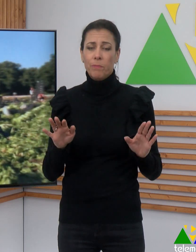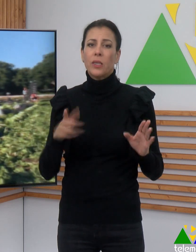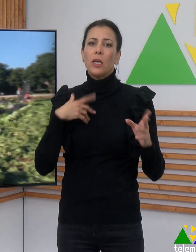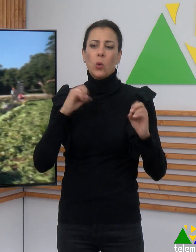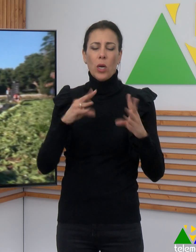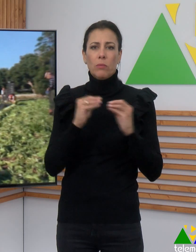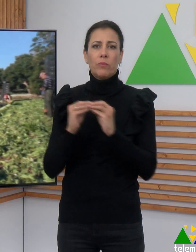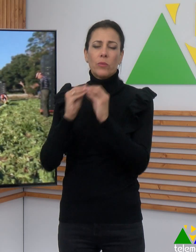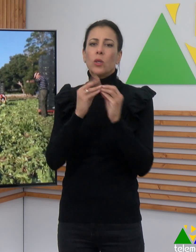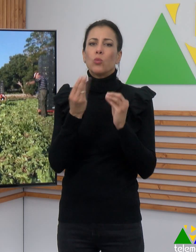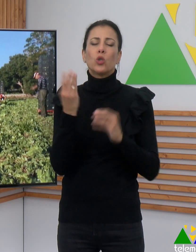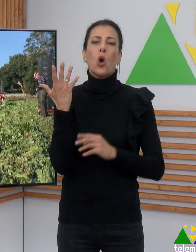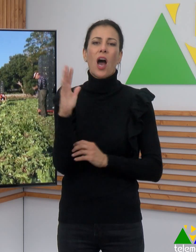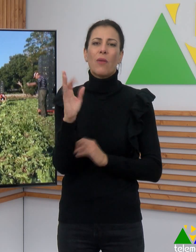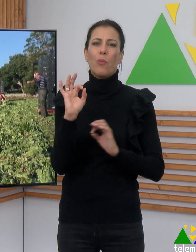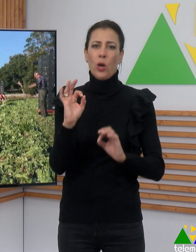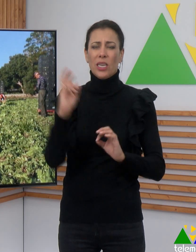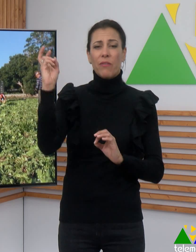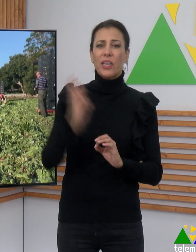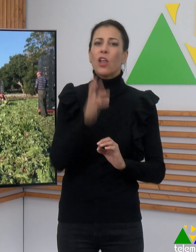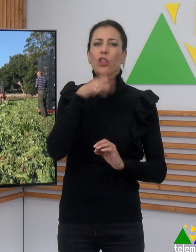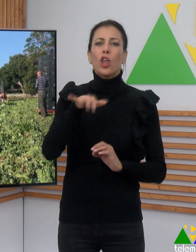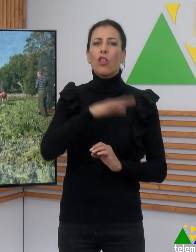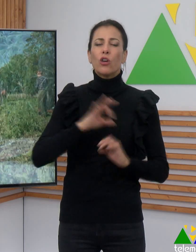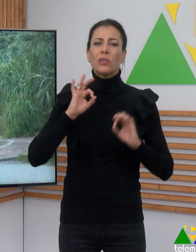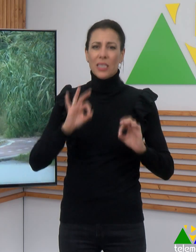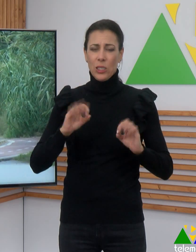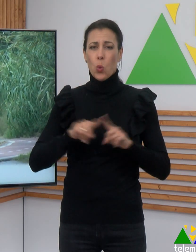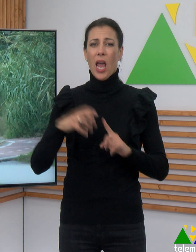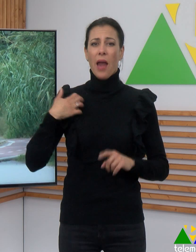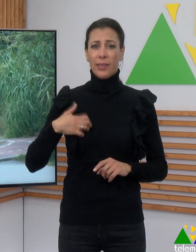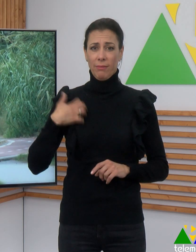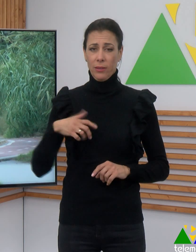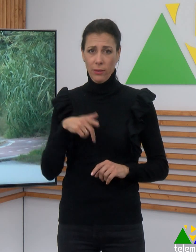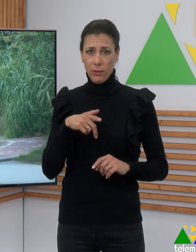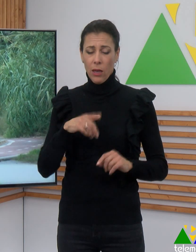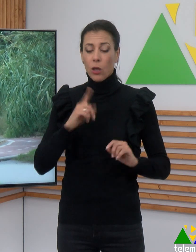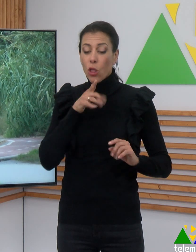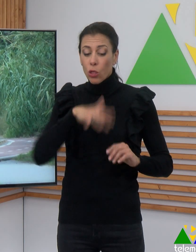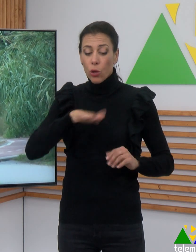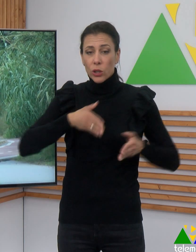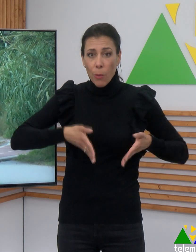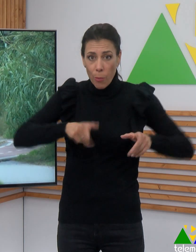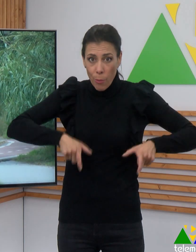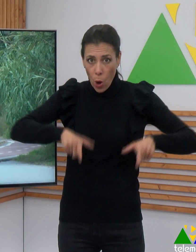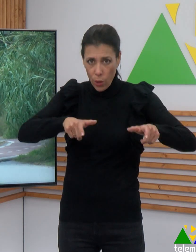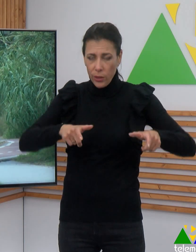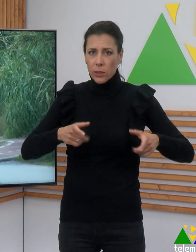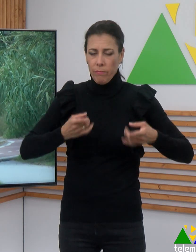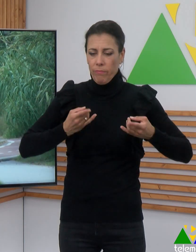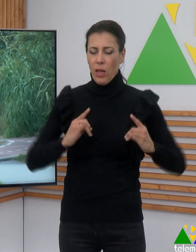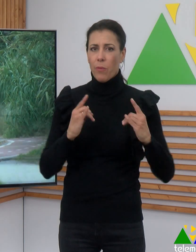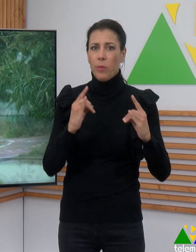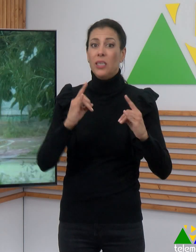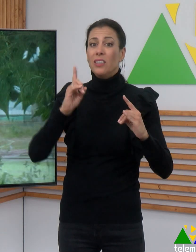Porque se plantaron muchos árboles de estos, que se trajeron de Argentina y se plantaron en los bordes de la carretera. Y se asfalta, ¿no? Se